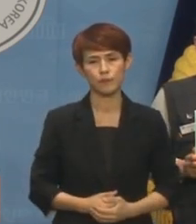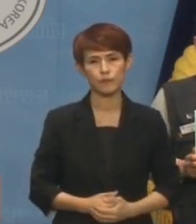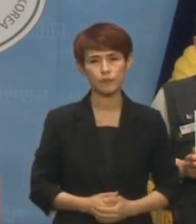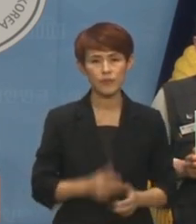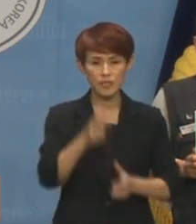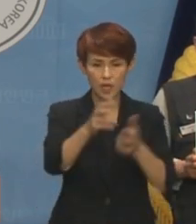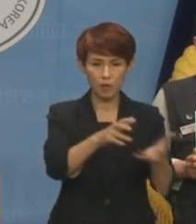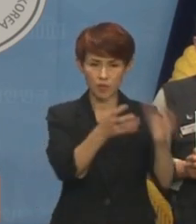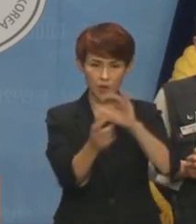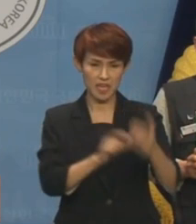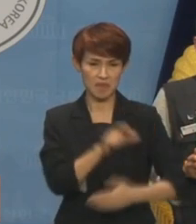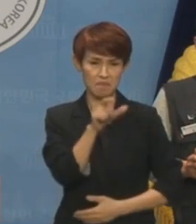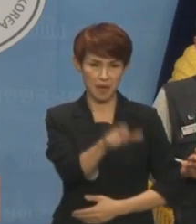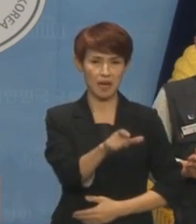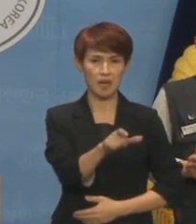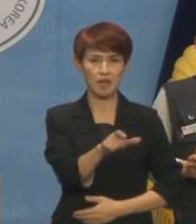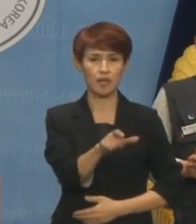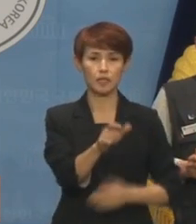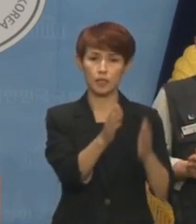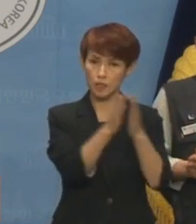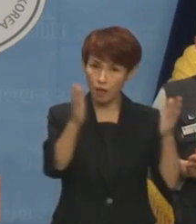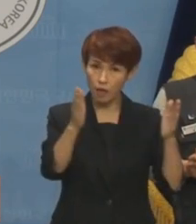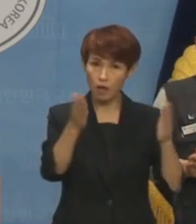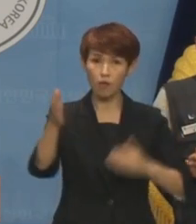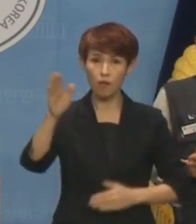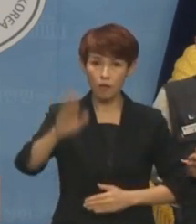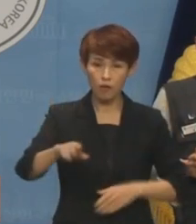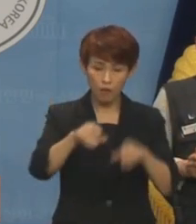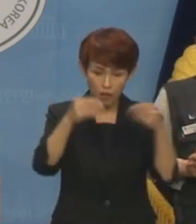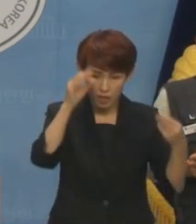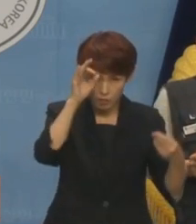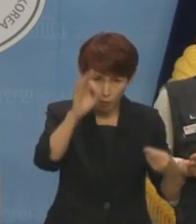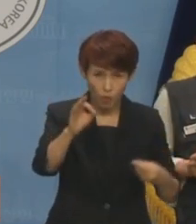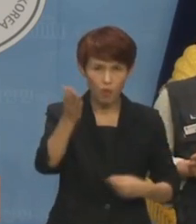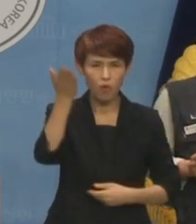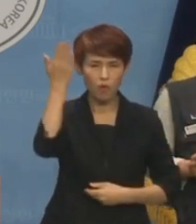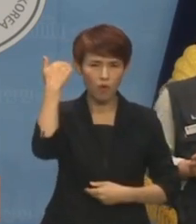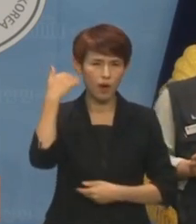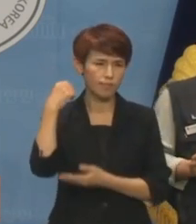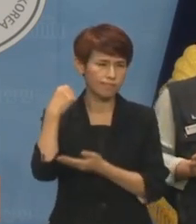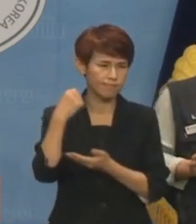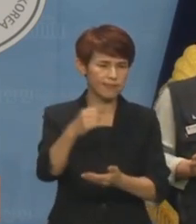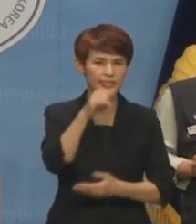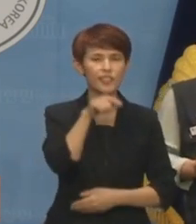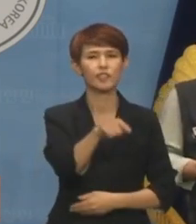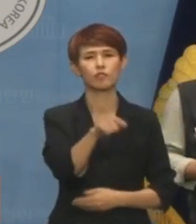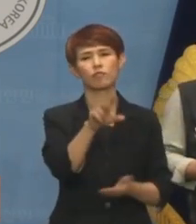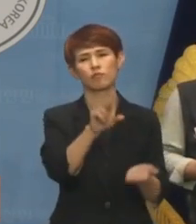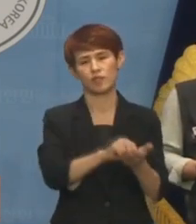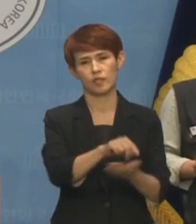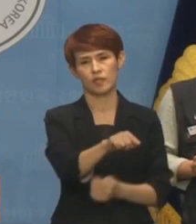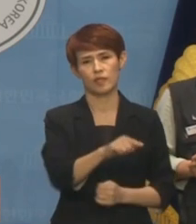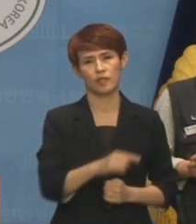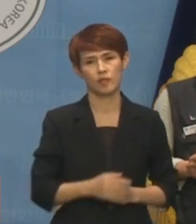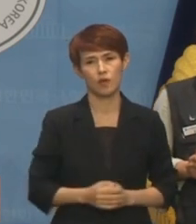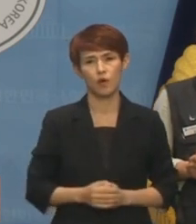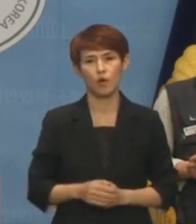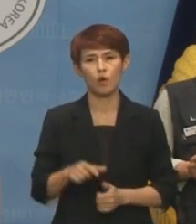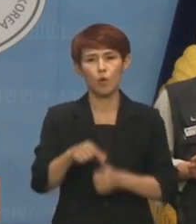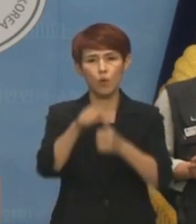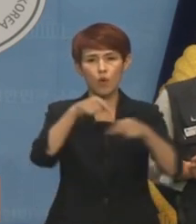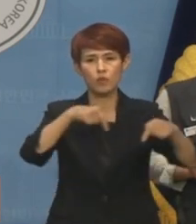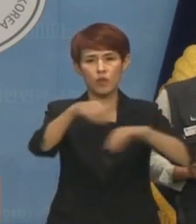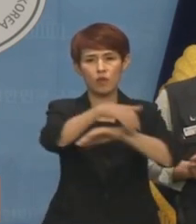이름 짓고 자못당당하게 출발하지만 기존의 간성적 구조와 틀 안에 안주하고 있음을 보여주는 것이 바로